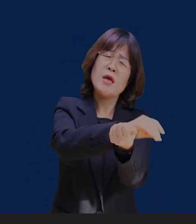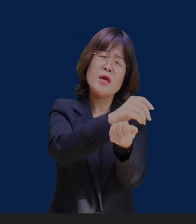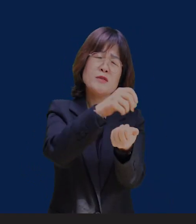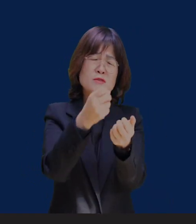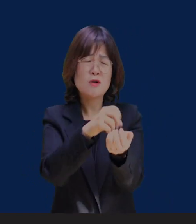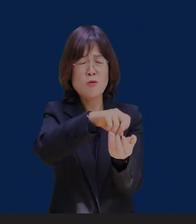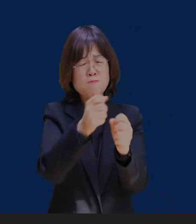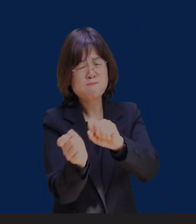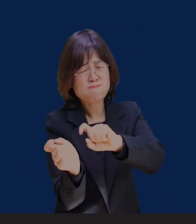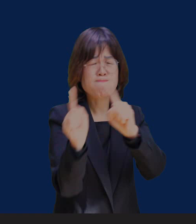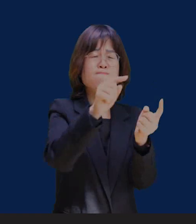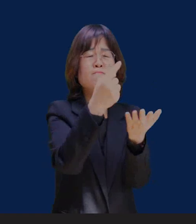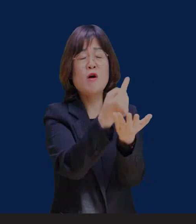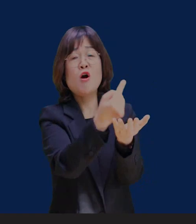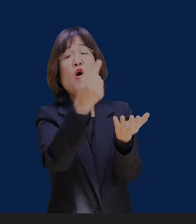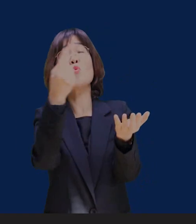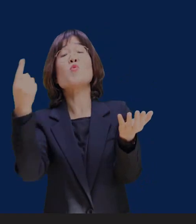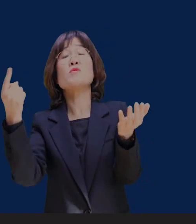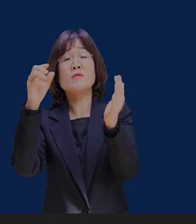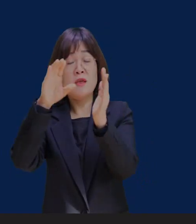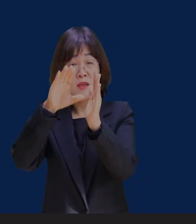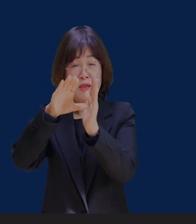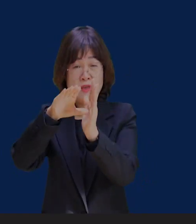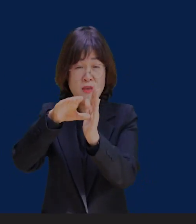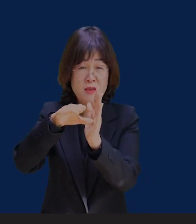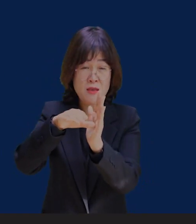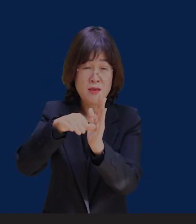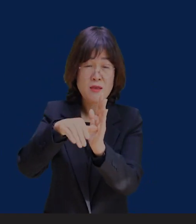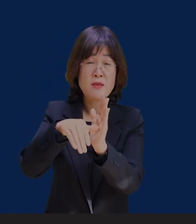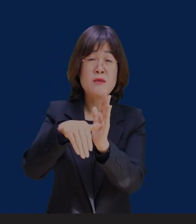무덤에서 나올 때